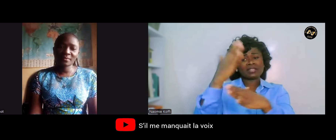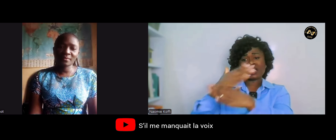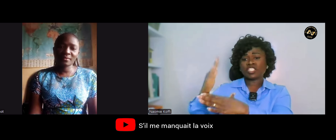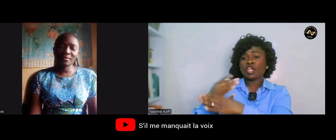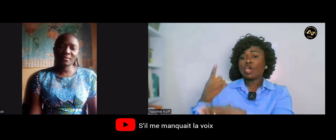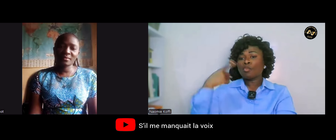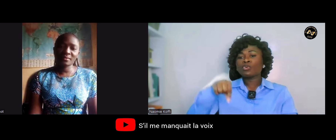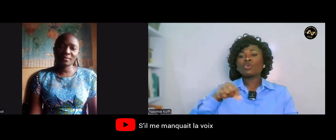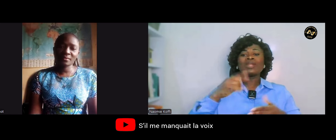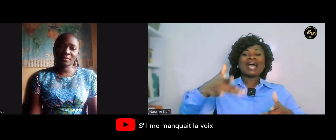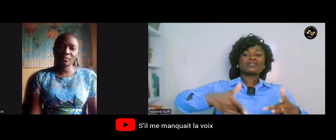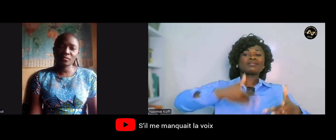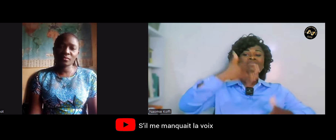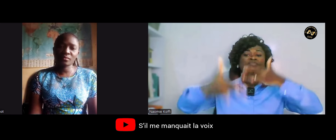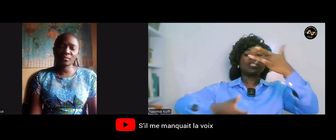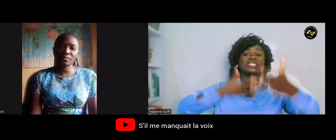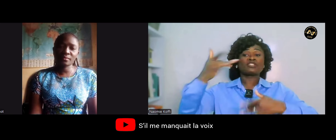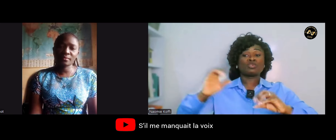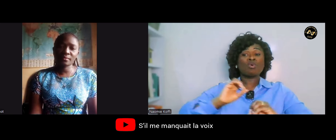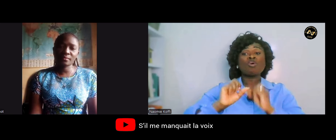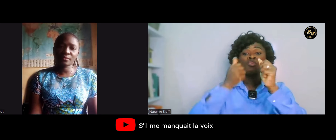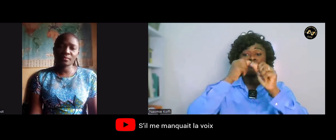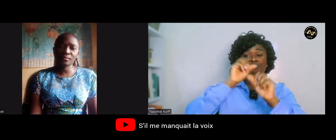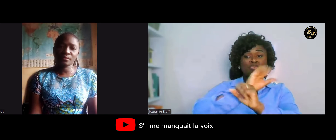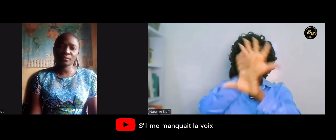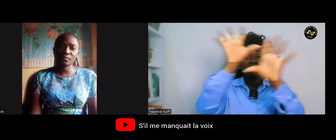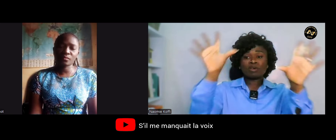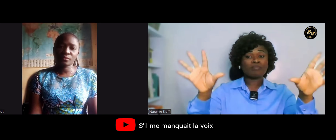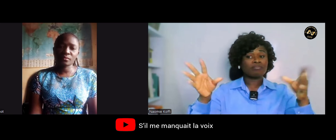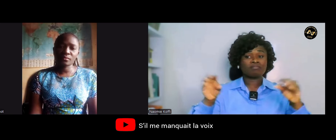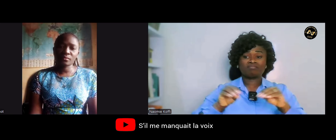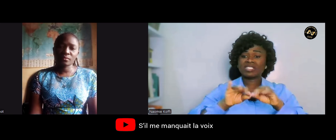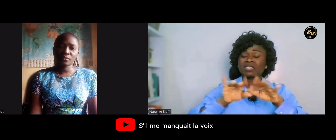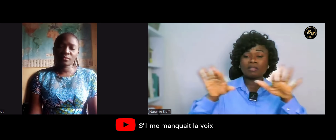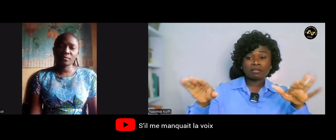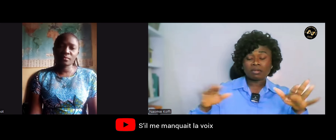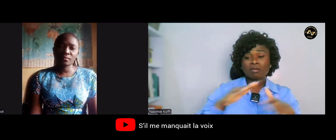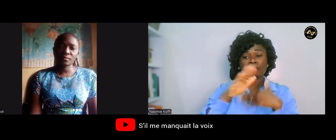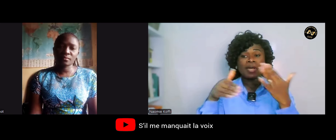et partagez pour que la sensibilisation puisse